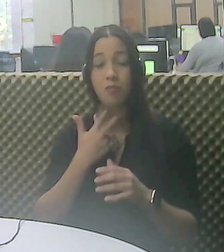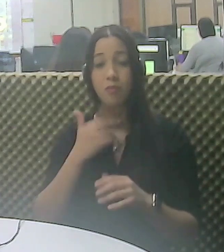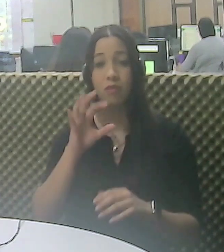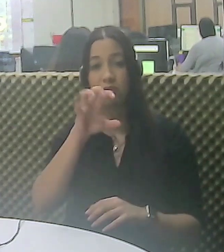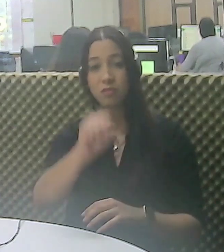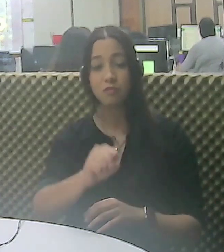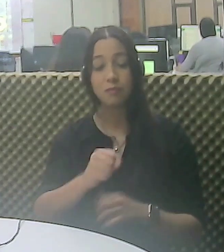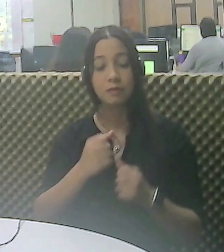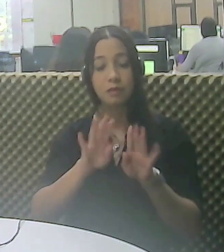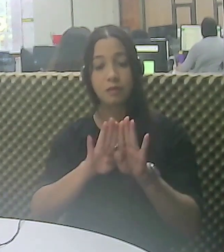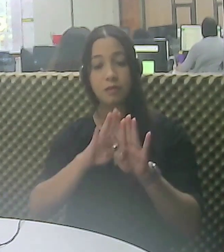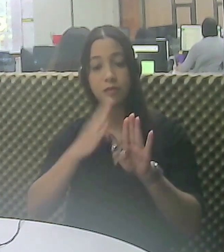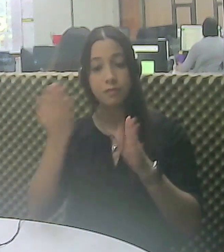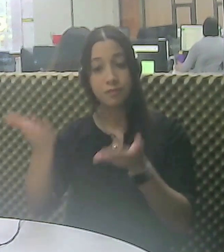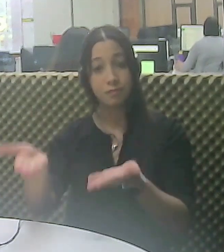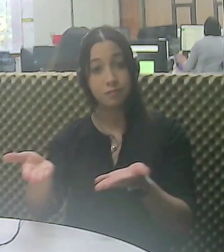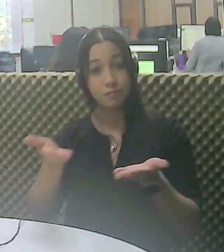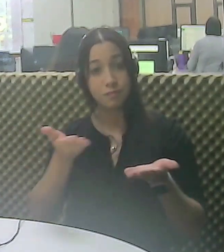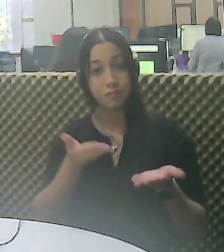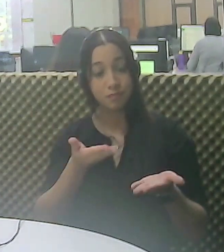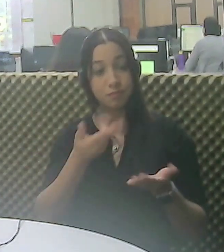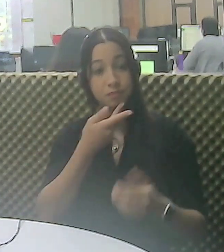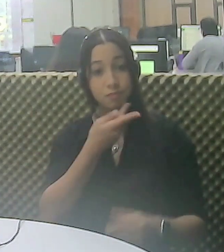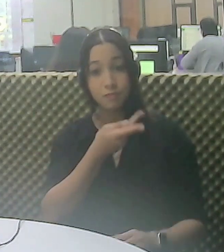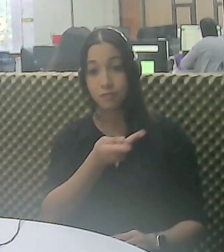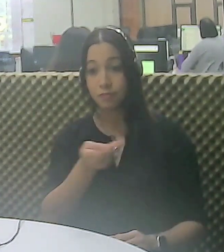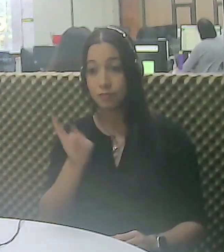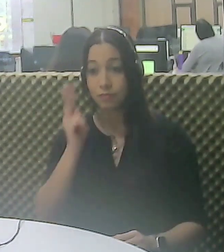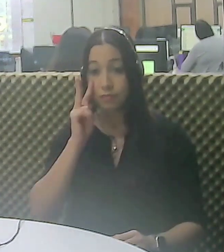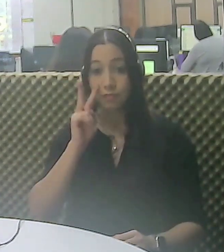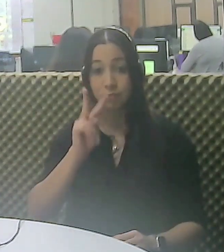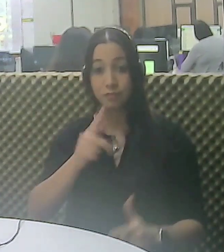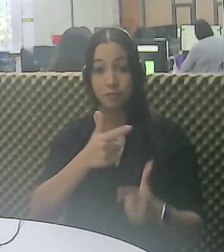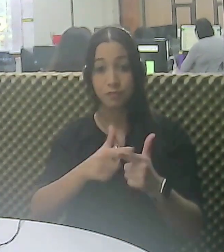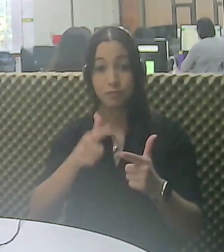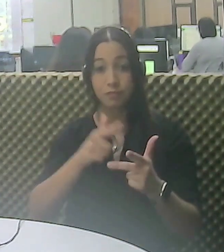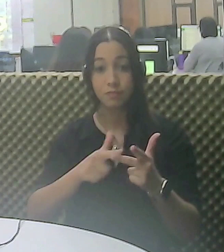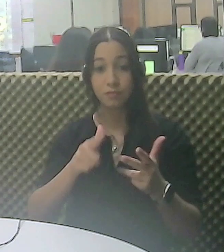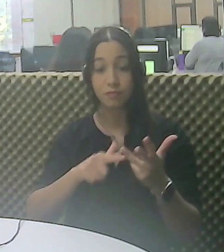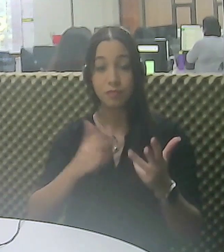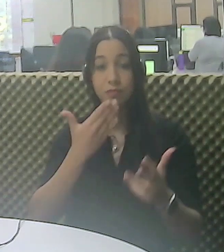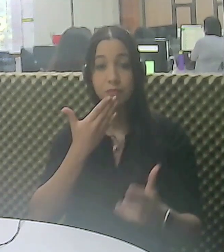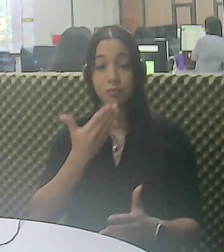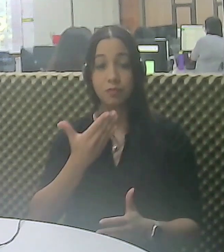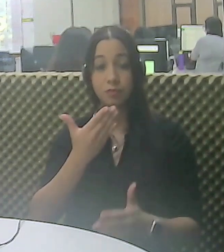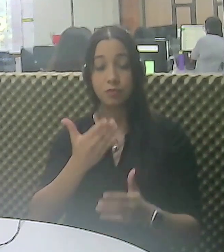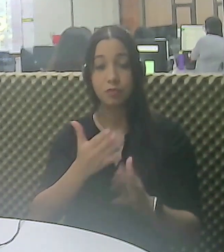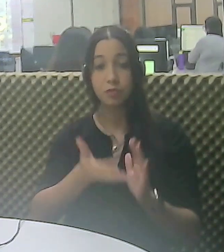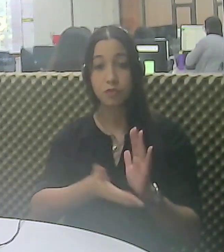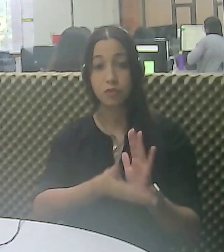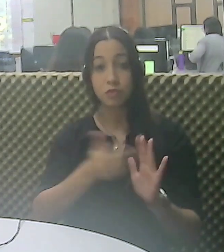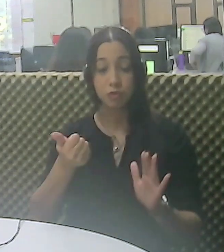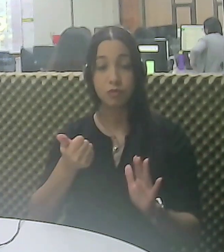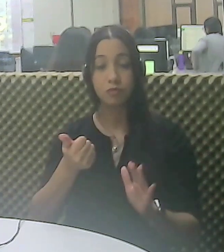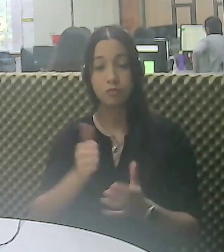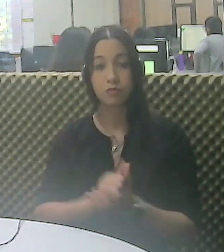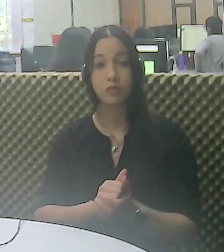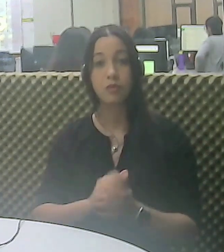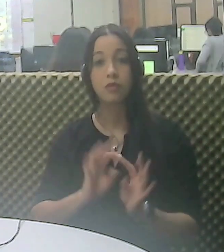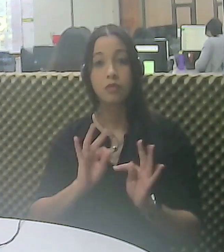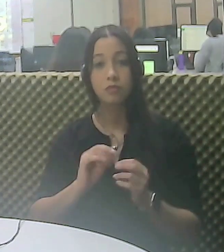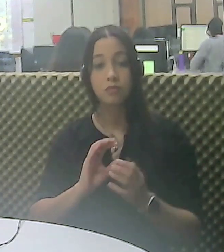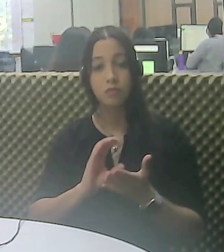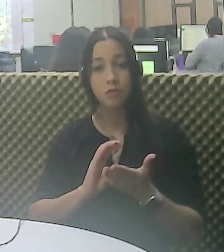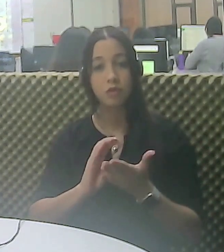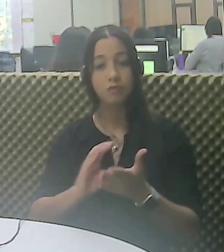abrir a porta para que o agente entre lá dentro, identifique os problemas e peça para dispensar. Ela dispensando, todo o investimento